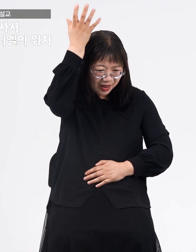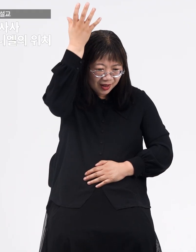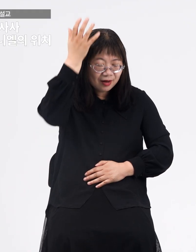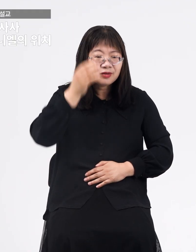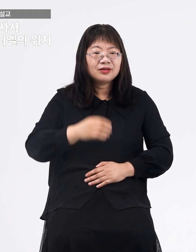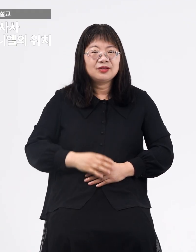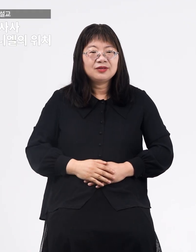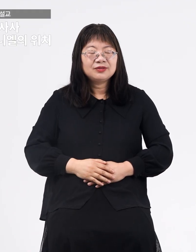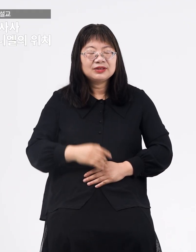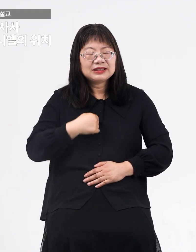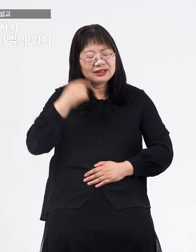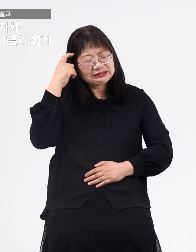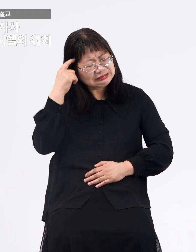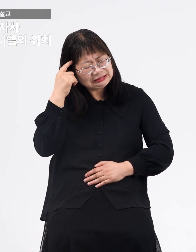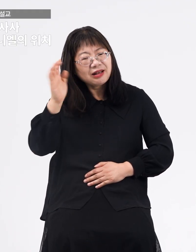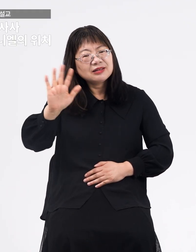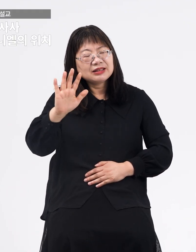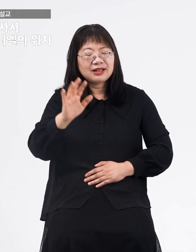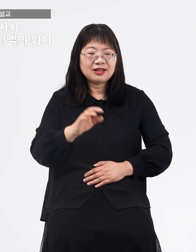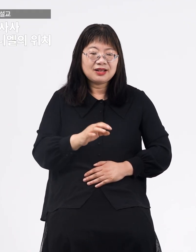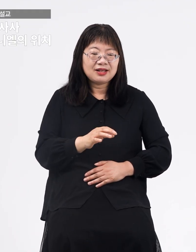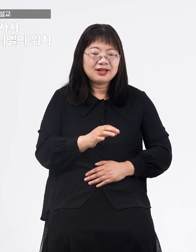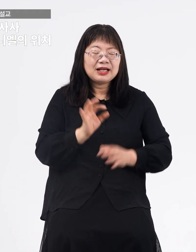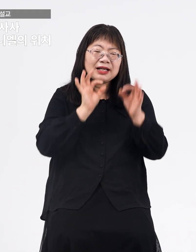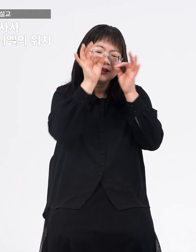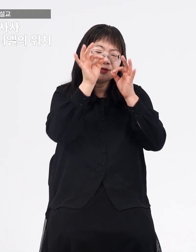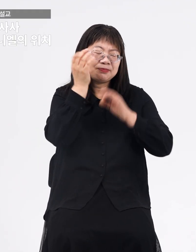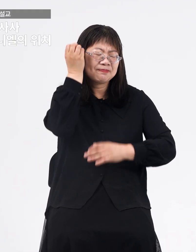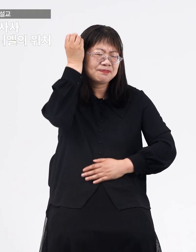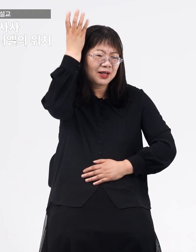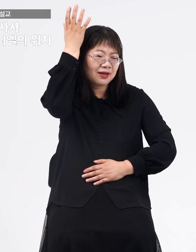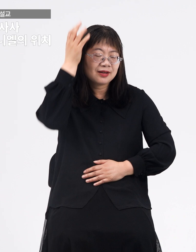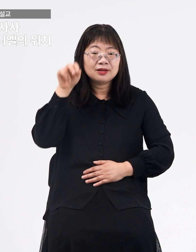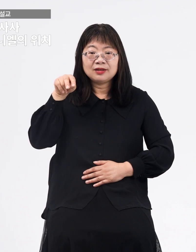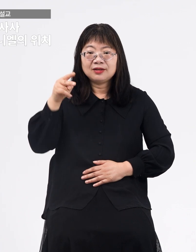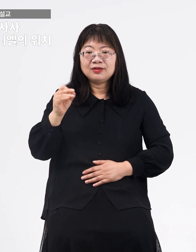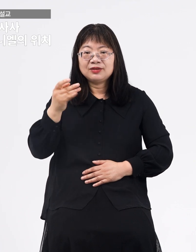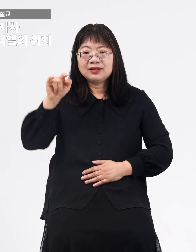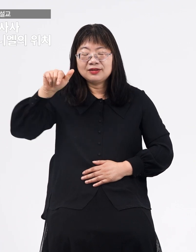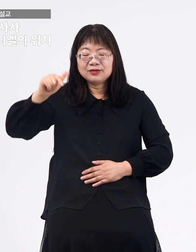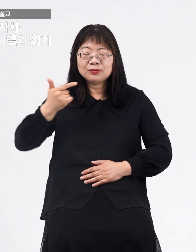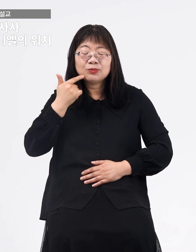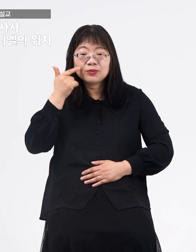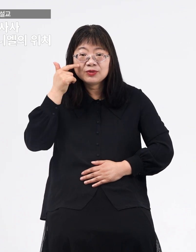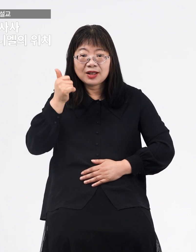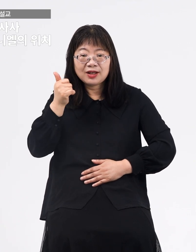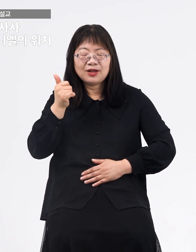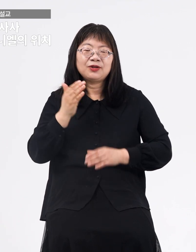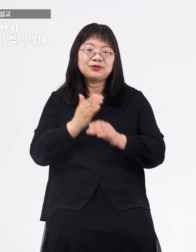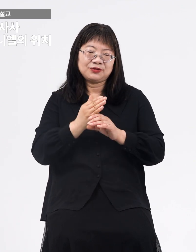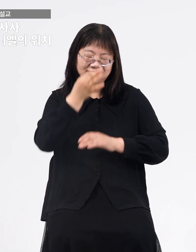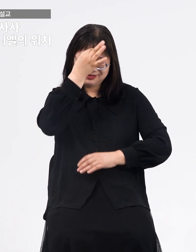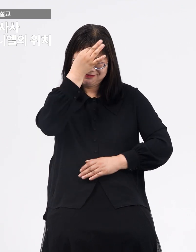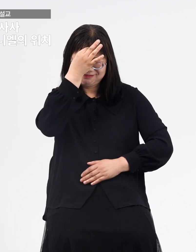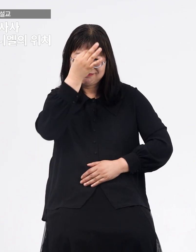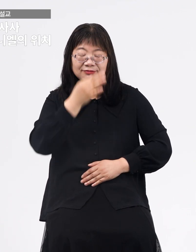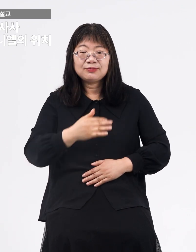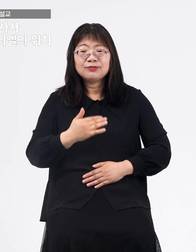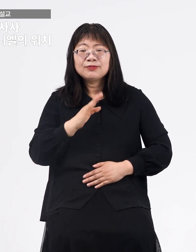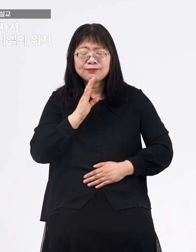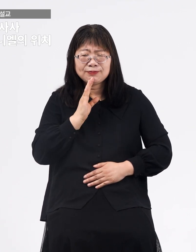의지적이진 않는데 깜빡 잊어버린 거예요. 이 송태근 목사의 주특기입니다. 정말